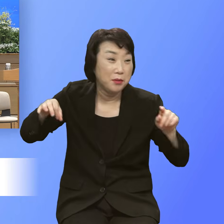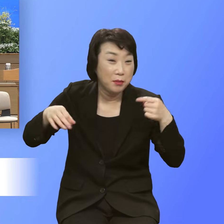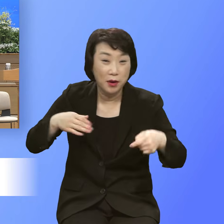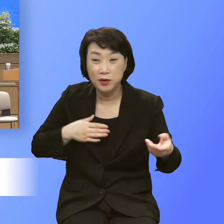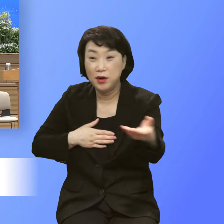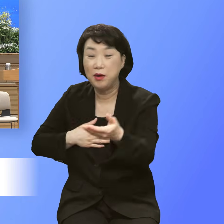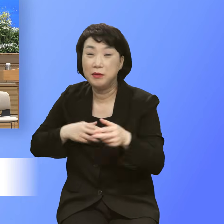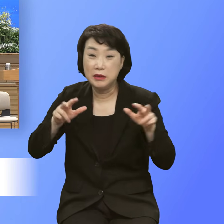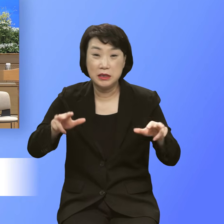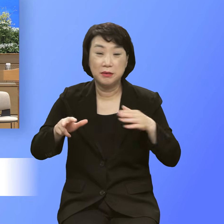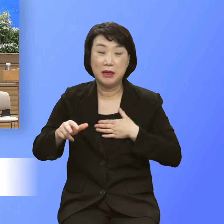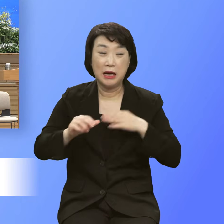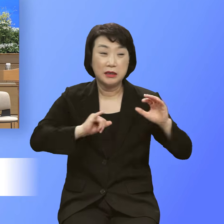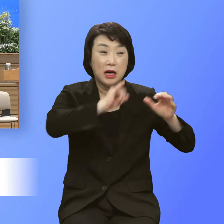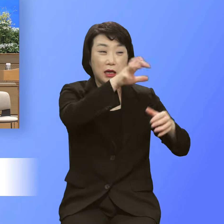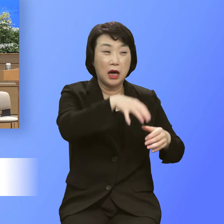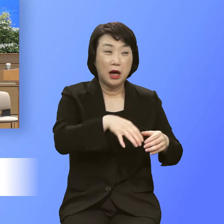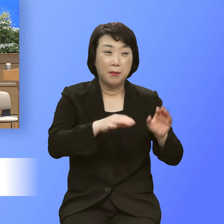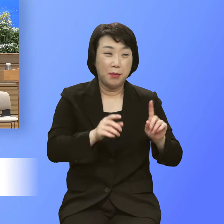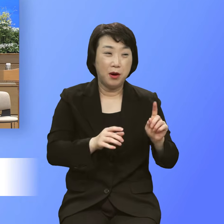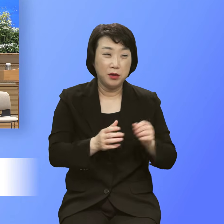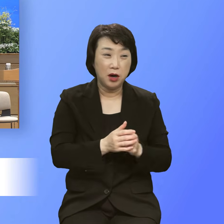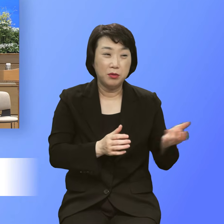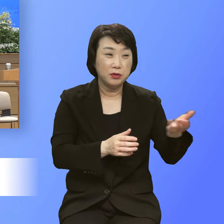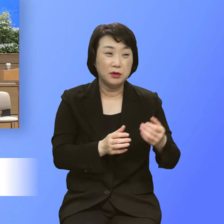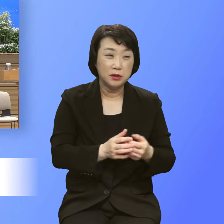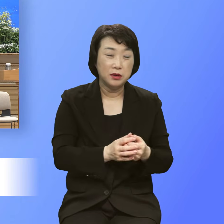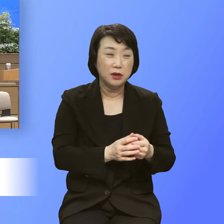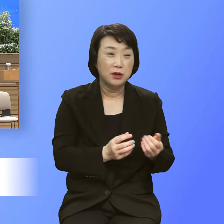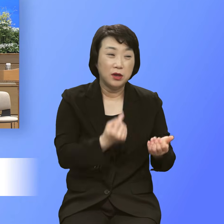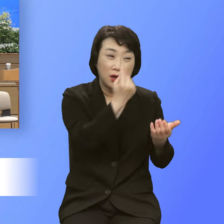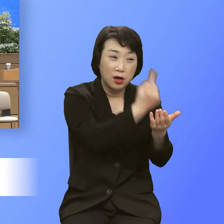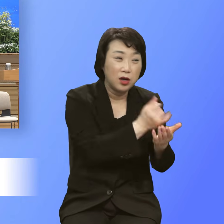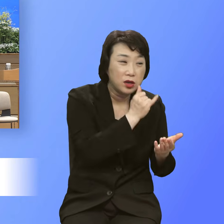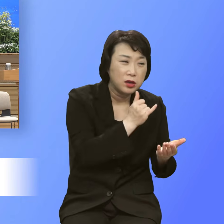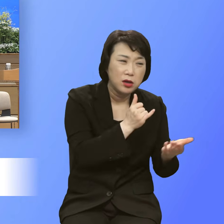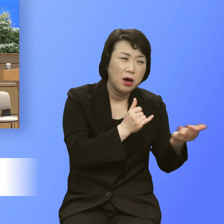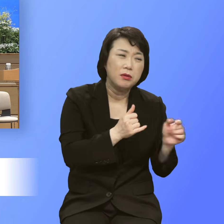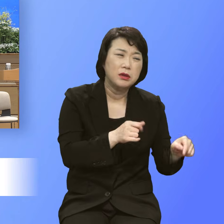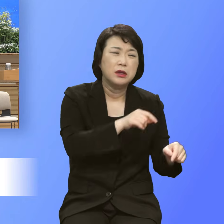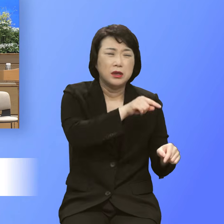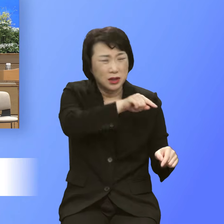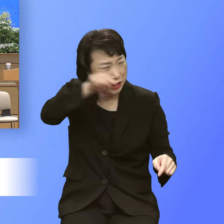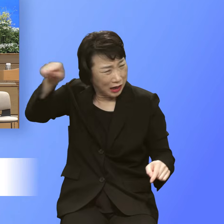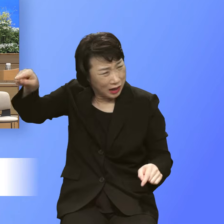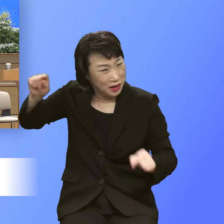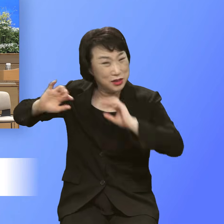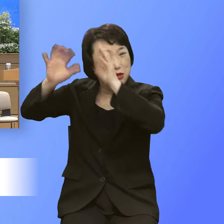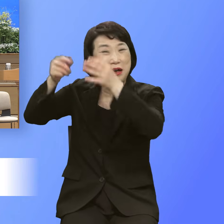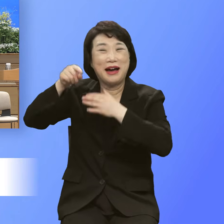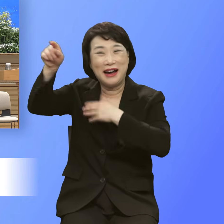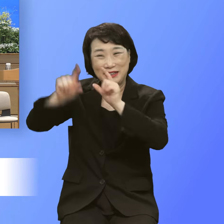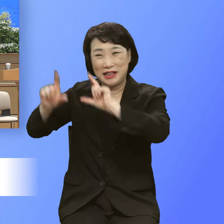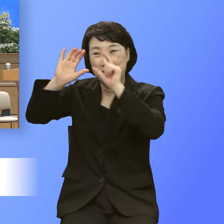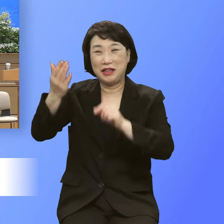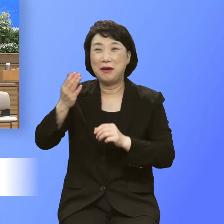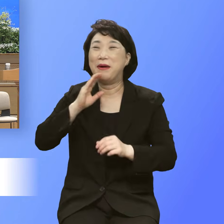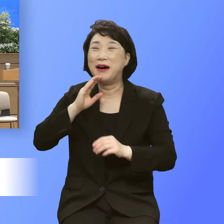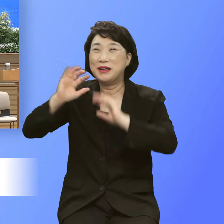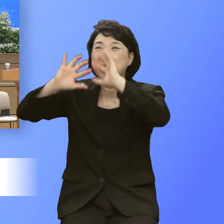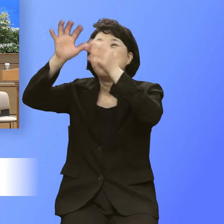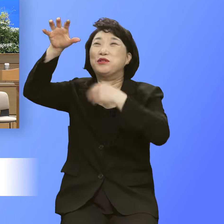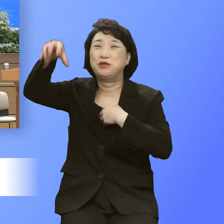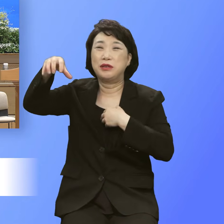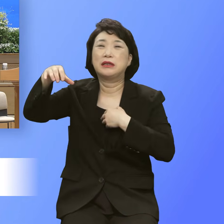이 지금 현재 세상에서 이렇게 안에 있는 자들에게 천국에서 살게 할 것이다. 그 천국이 나의